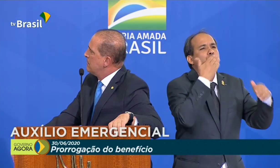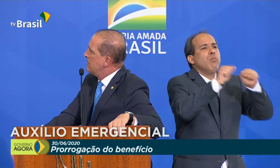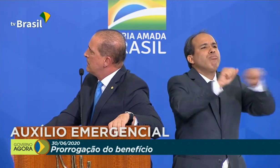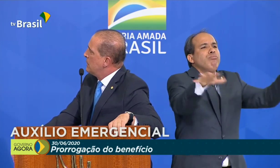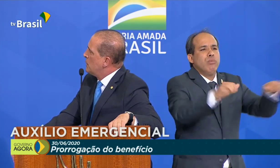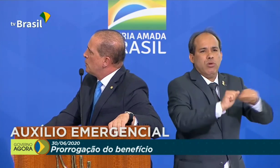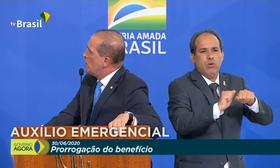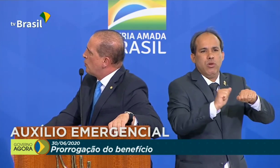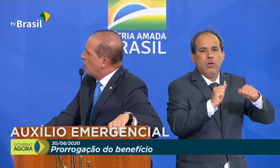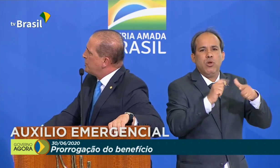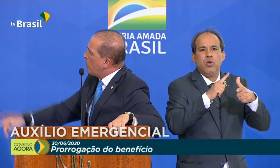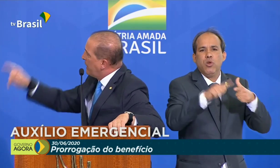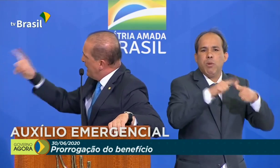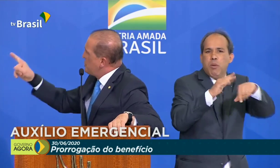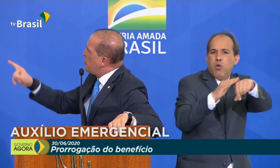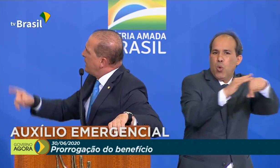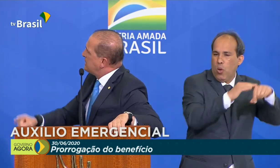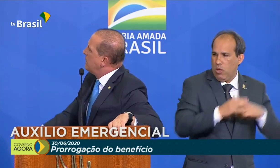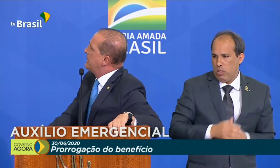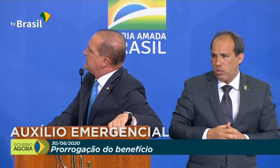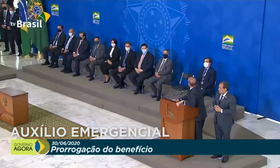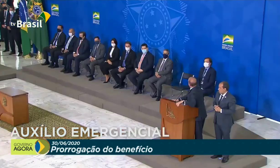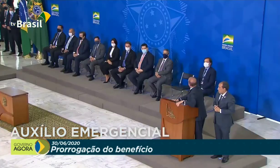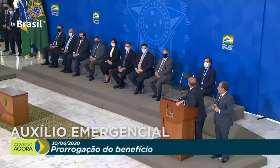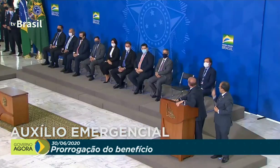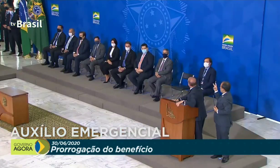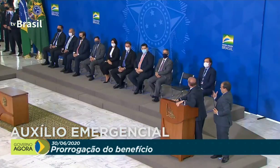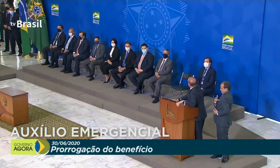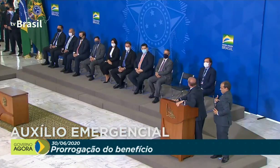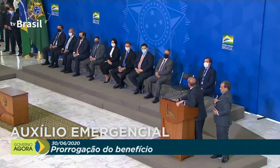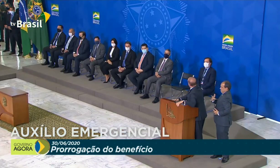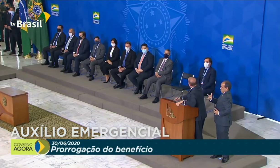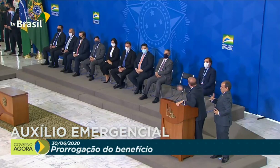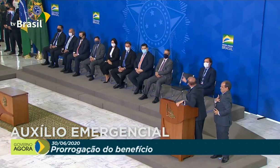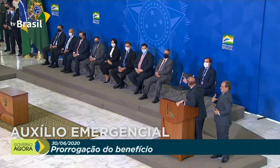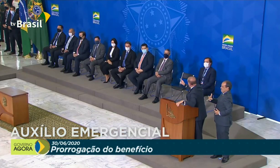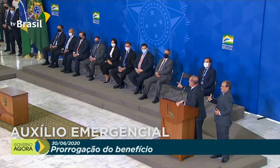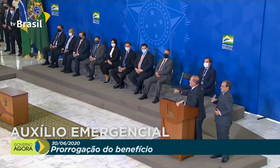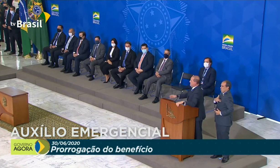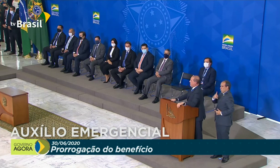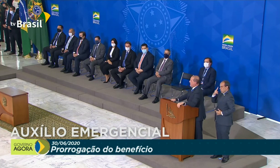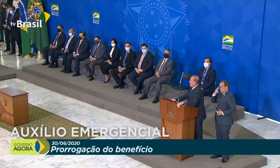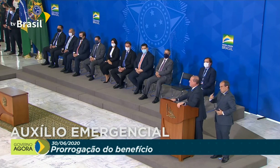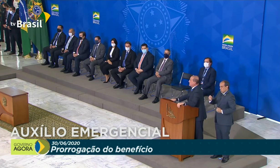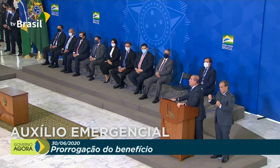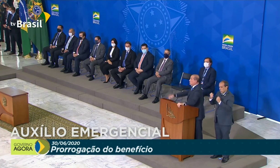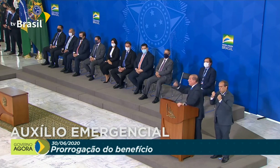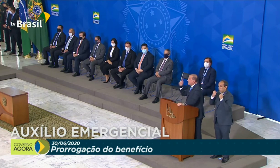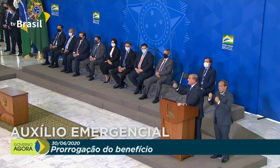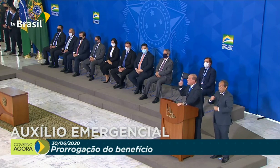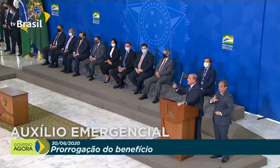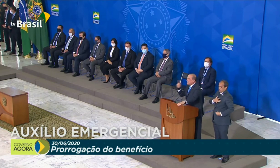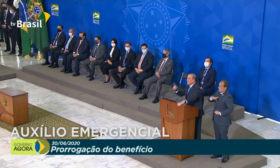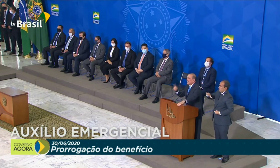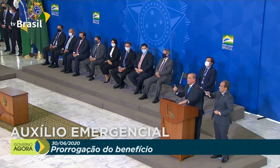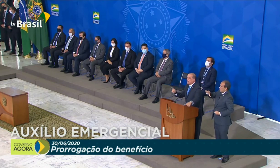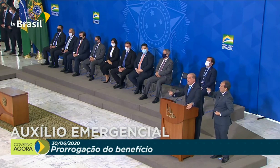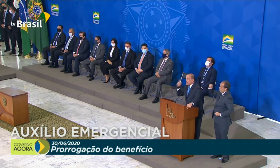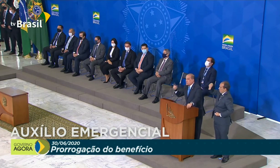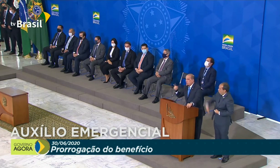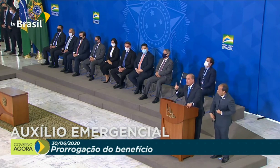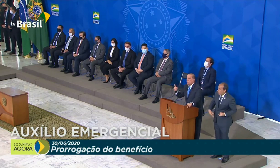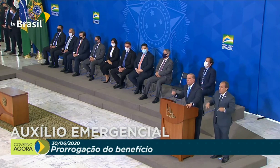isso. Com o seu grande coração, presidente, com a sua bondade, mas com a sua